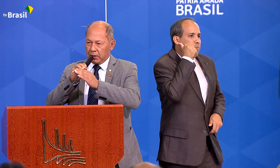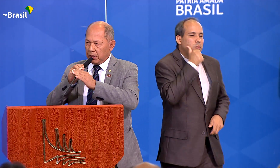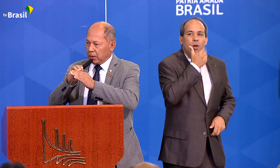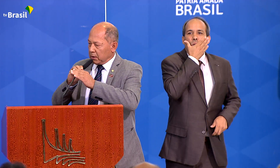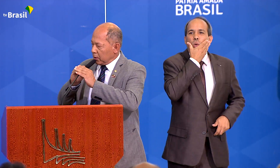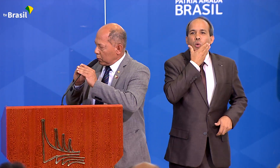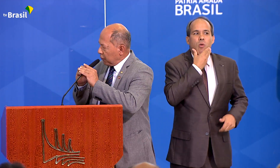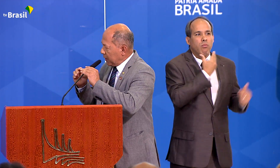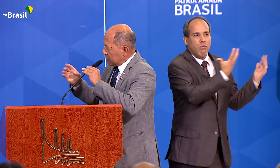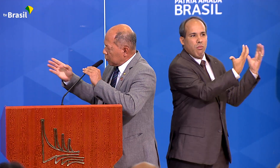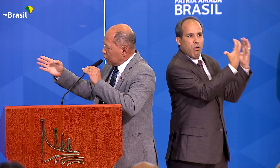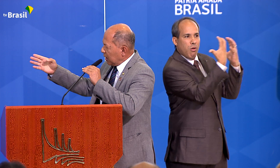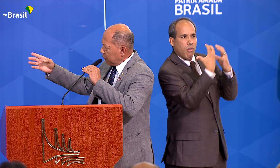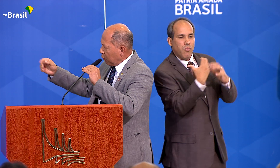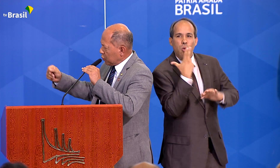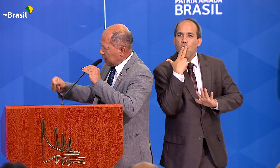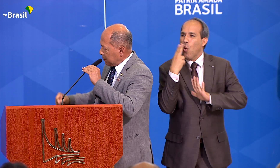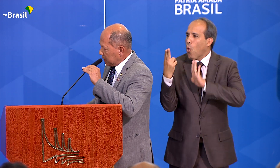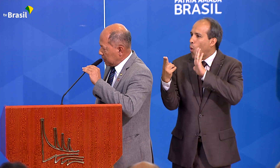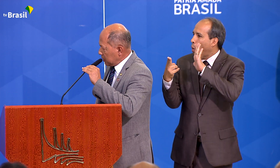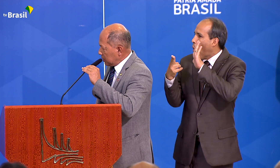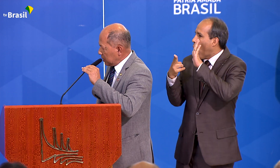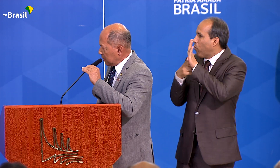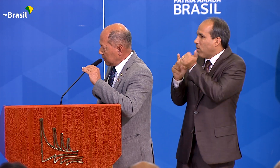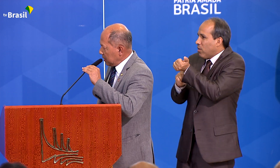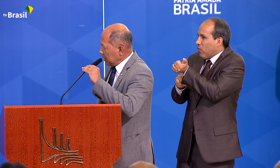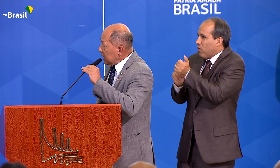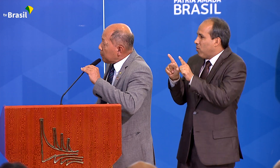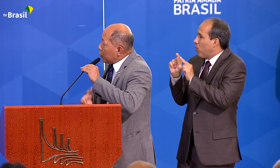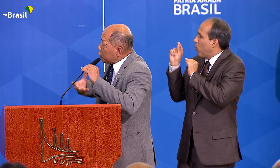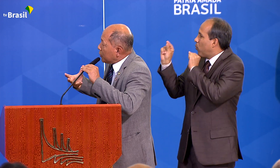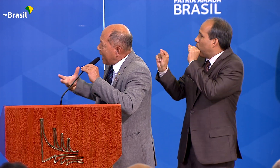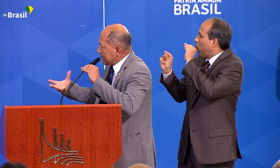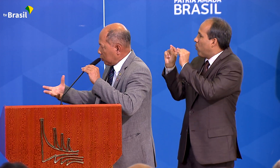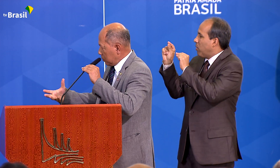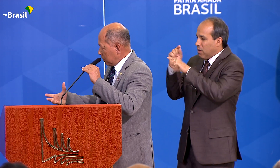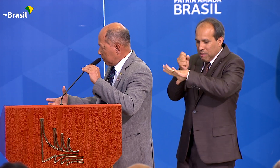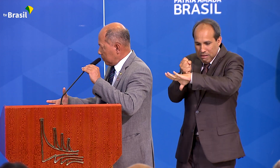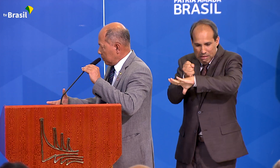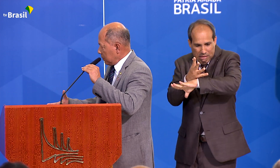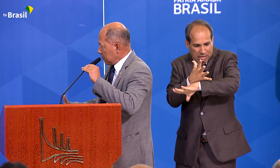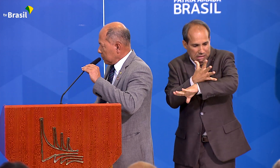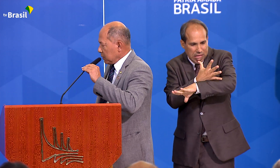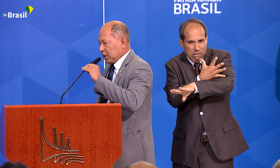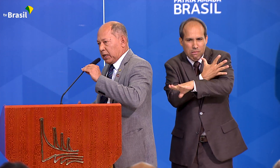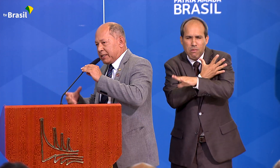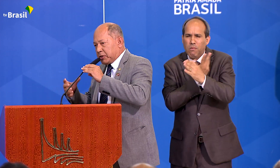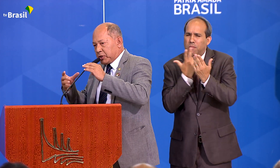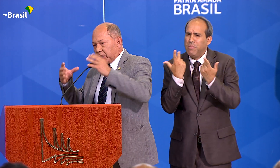e senhoras eu confesso que eu tô nervoso aqui Presidente e emocionado